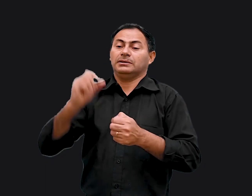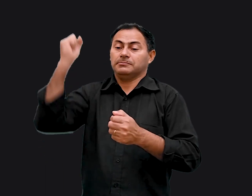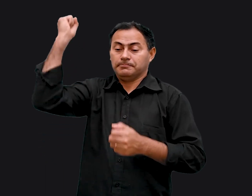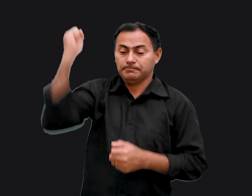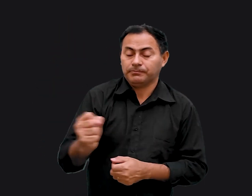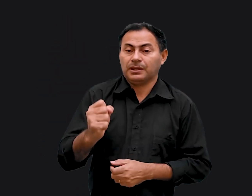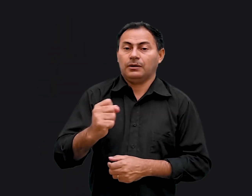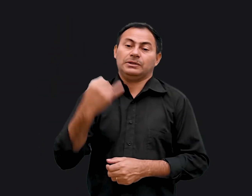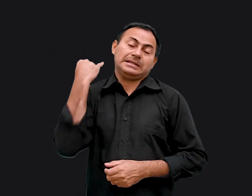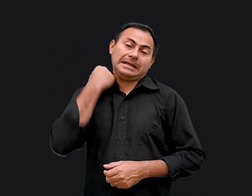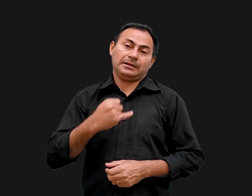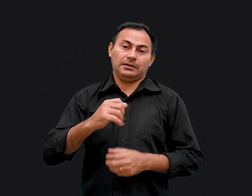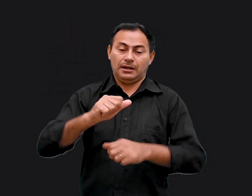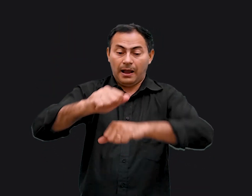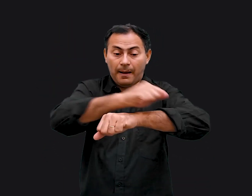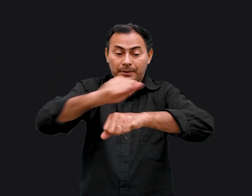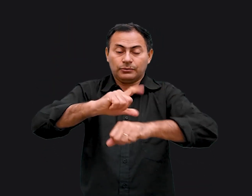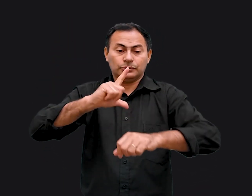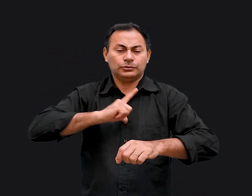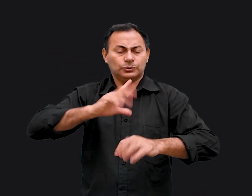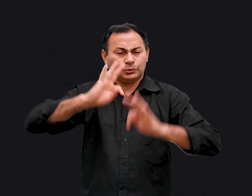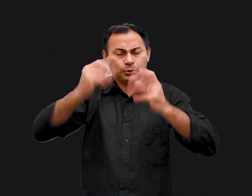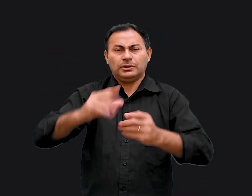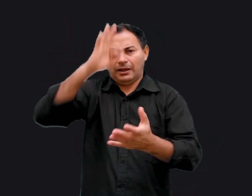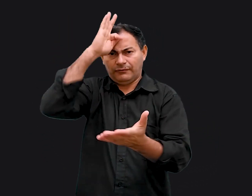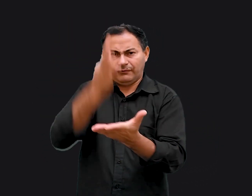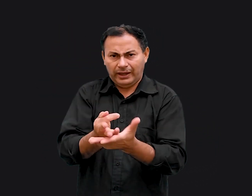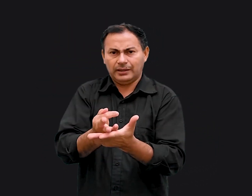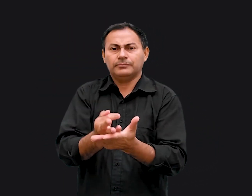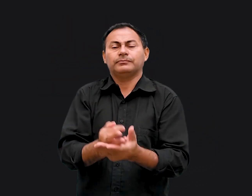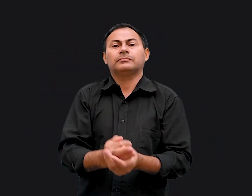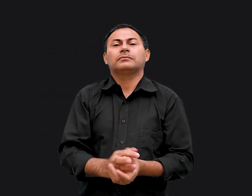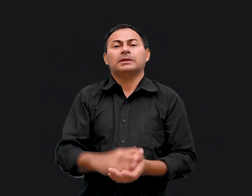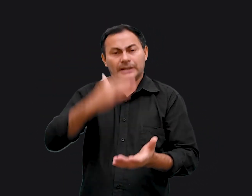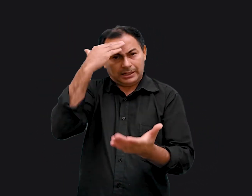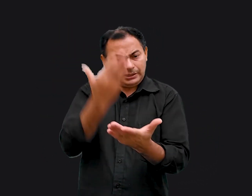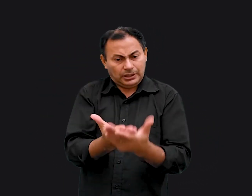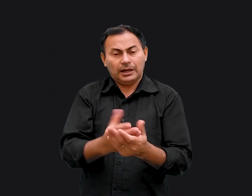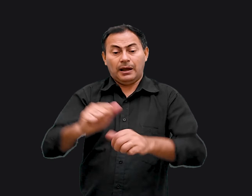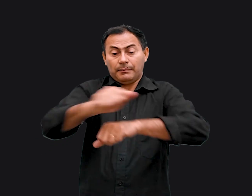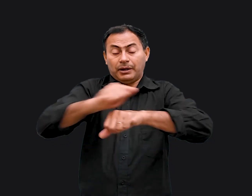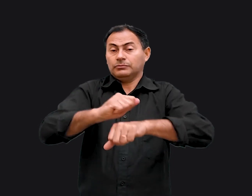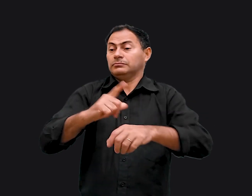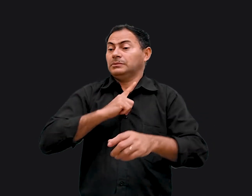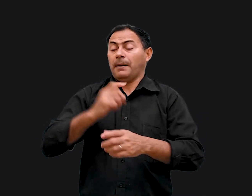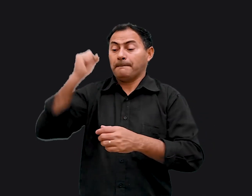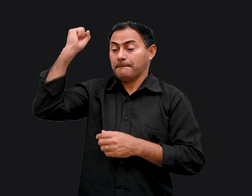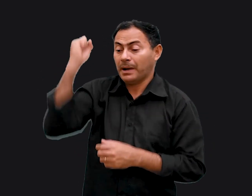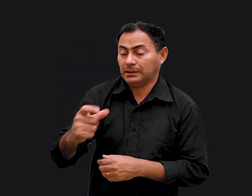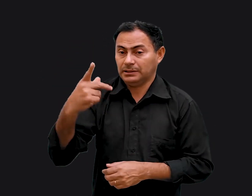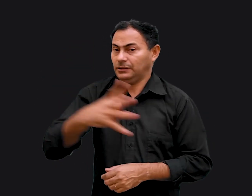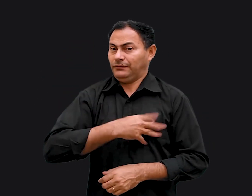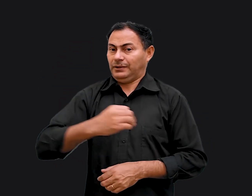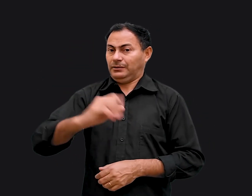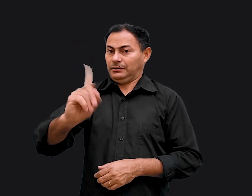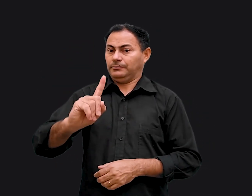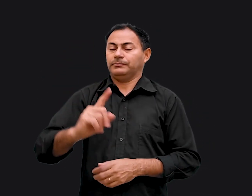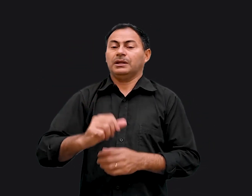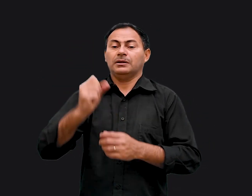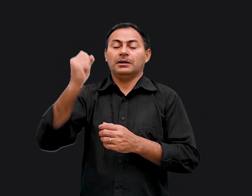tivesse que sacrificá-lo. Abraão tinha tudo isso de fé. Ele cria. E aconteceu que Abraão não teve mesmo que matar o seu filho. Ele